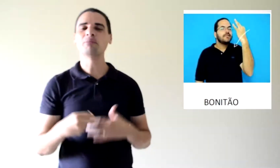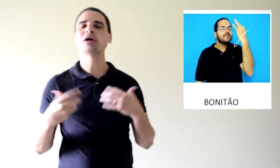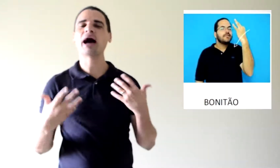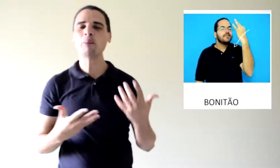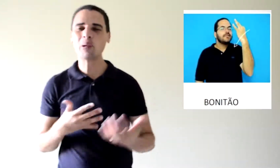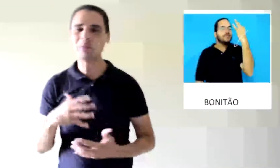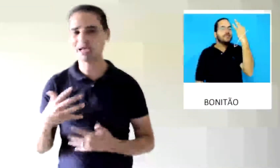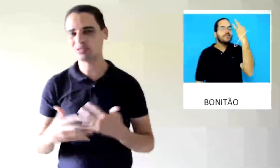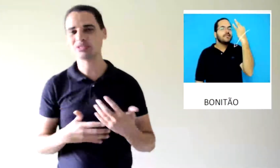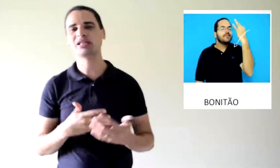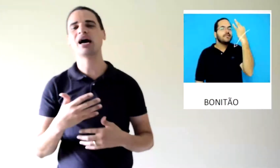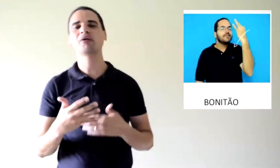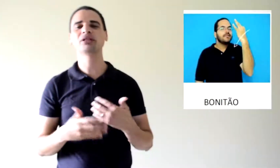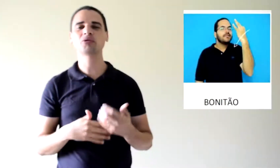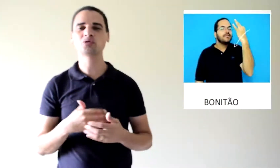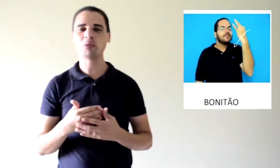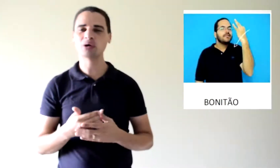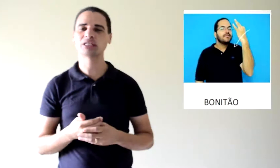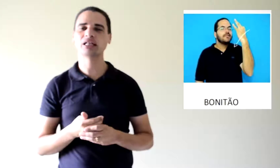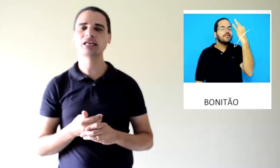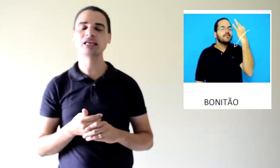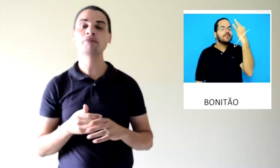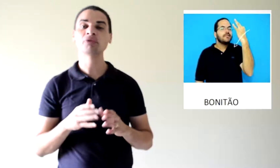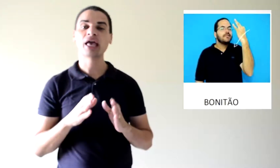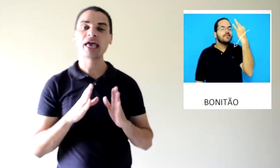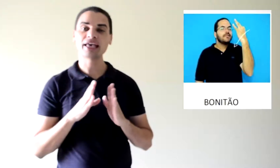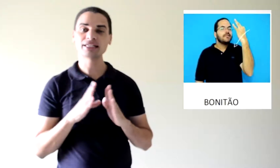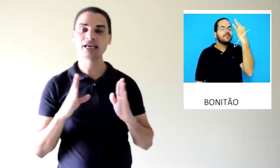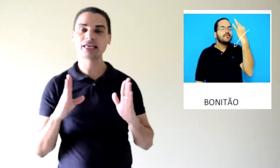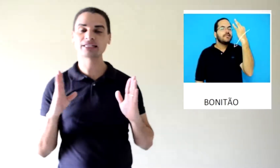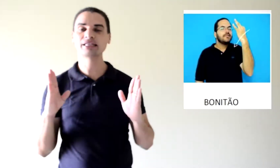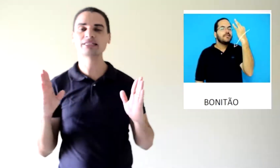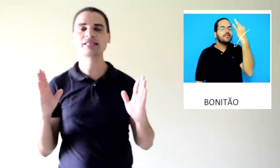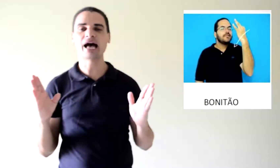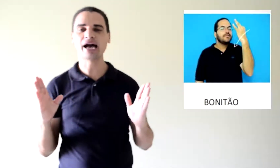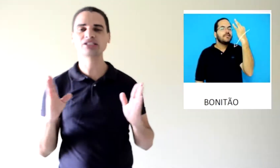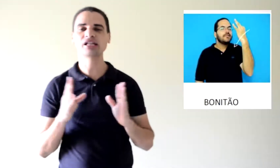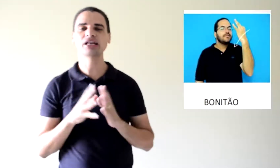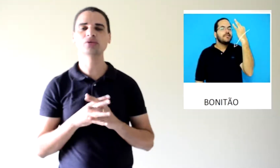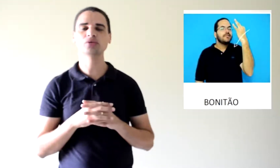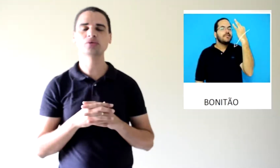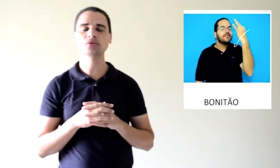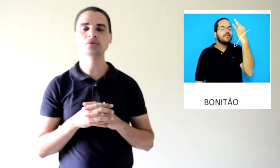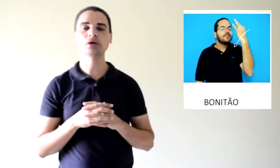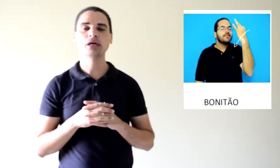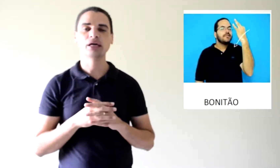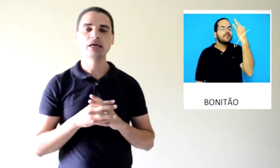Demorar um pouco mais no sinal, então isso mostra, né, que essa intensidade, né, ou